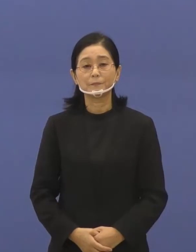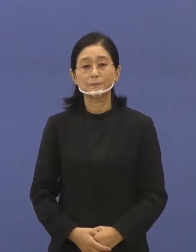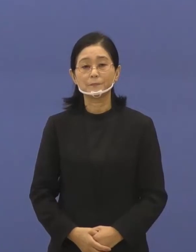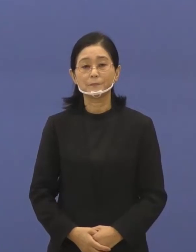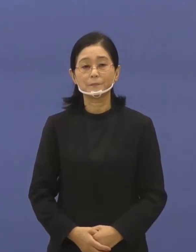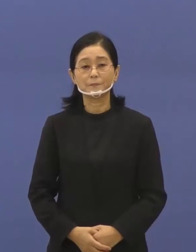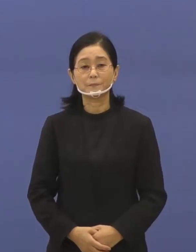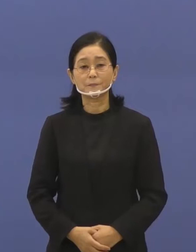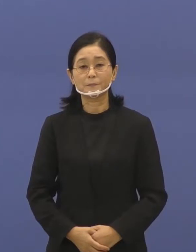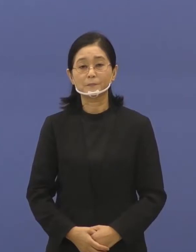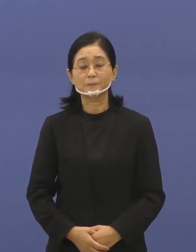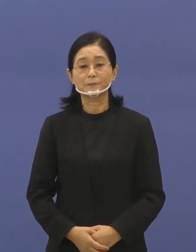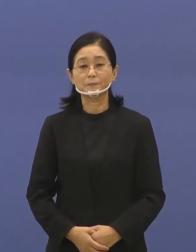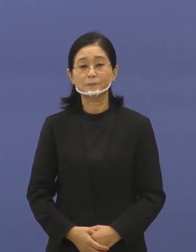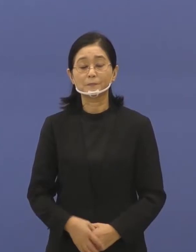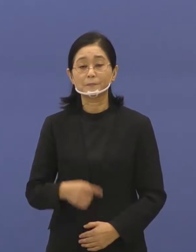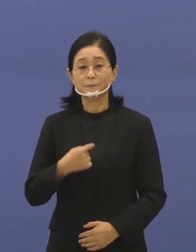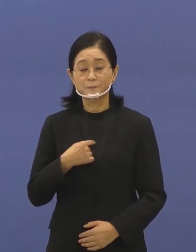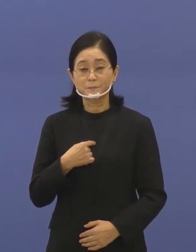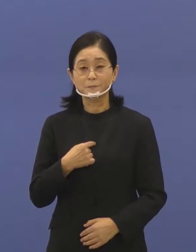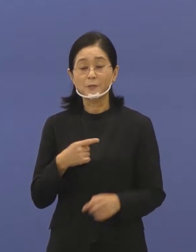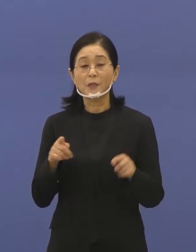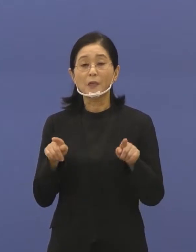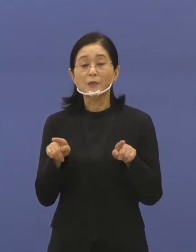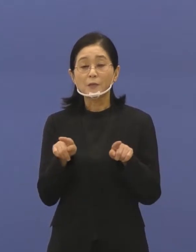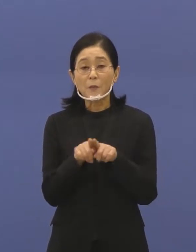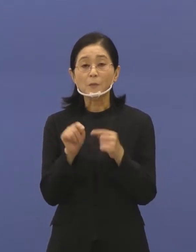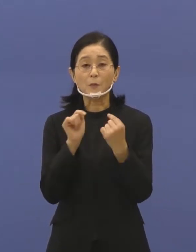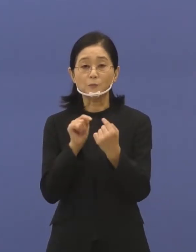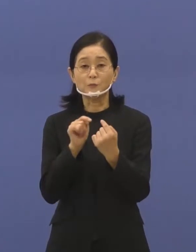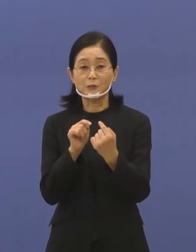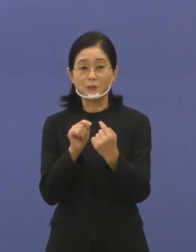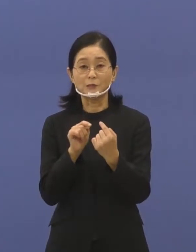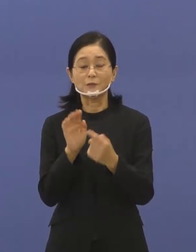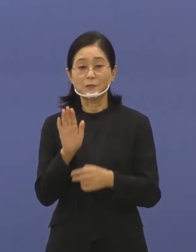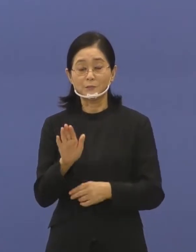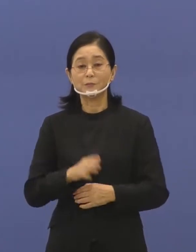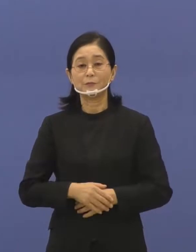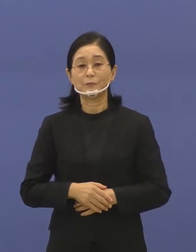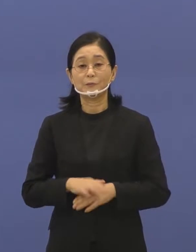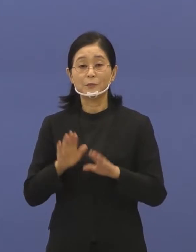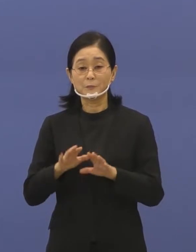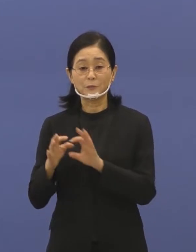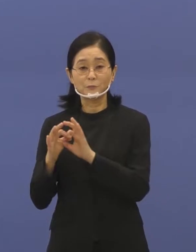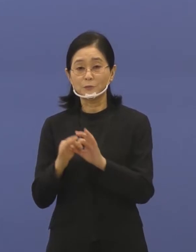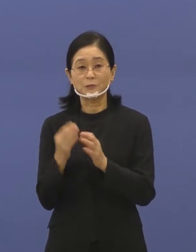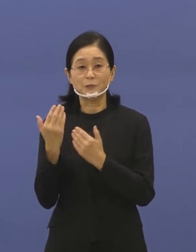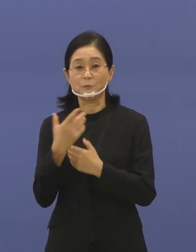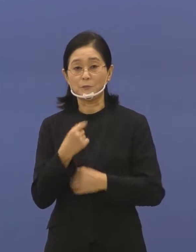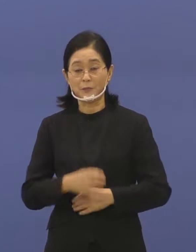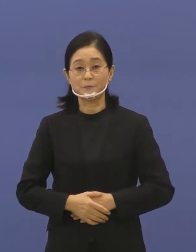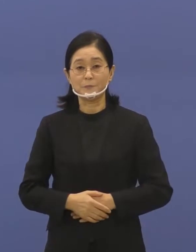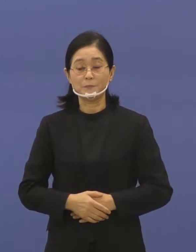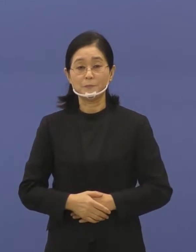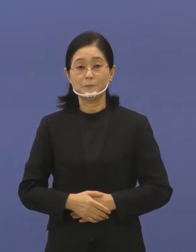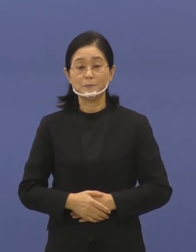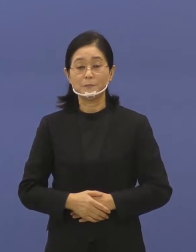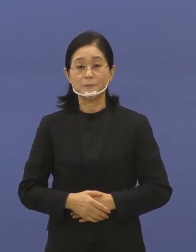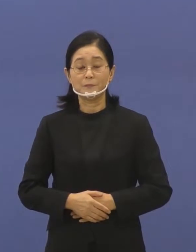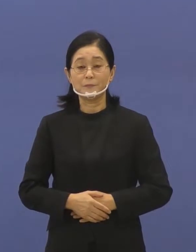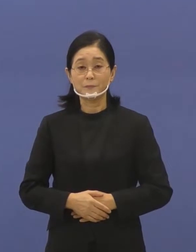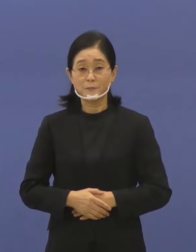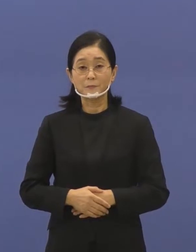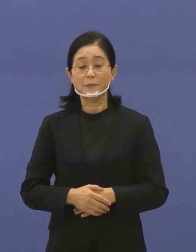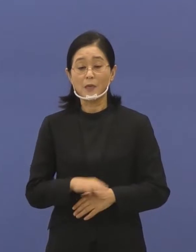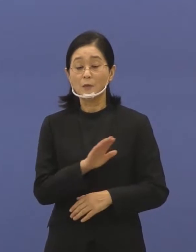共同通信町山です。今のに関連してなんですけれども、先ほど ほどの平成30年から約50人ほど増